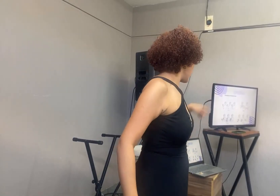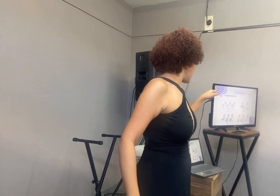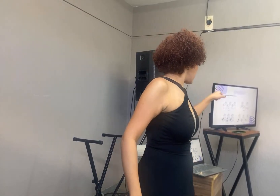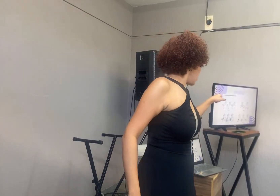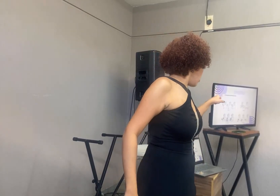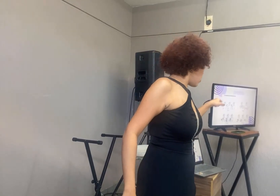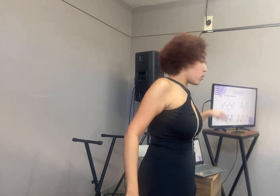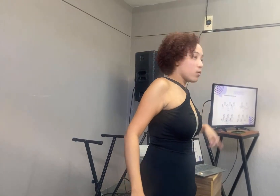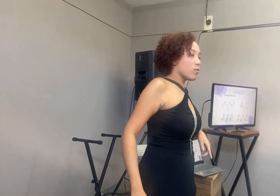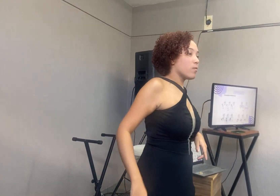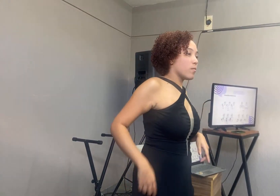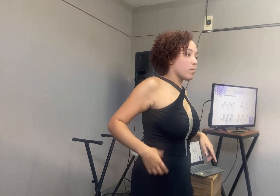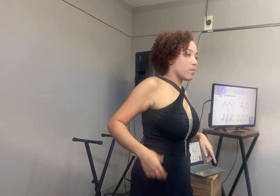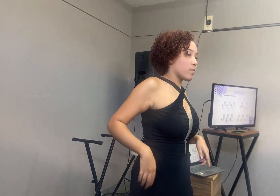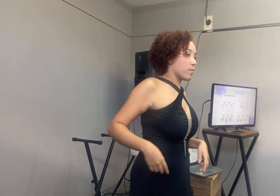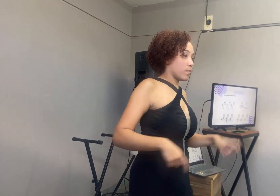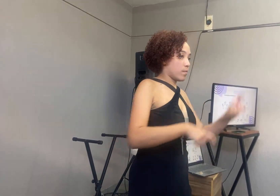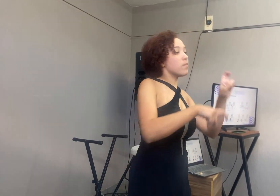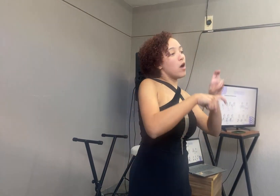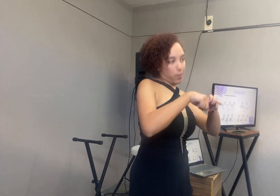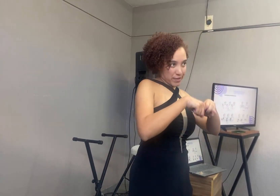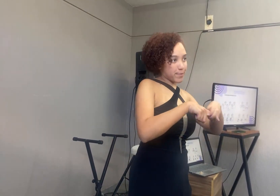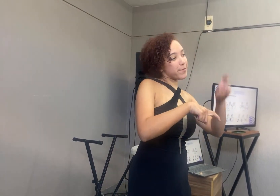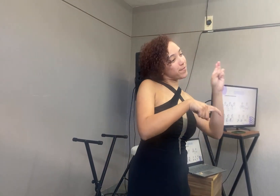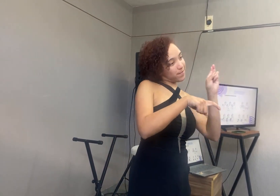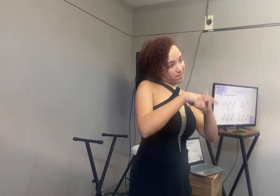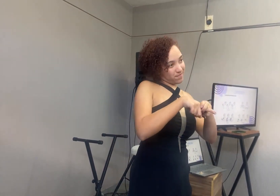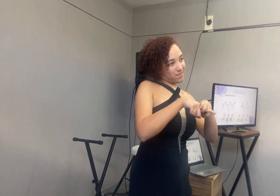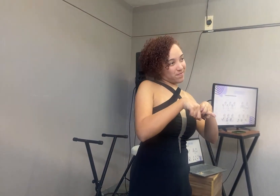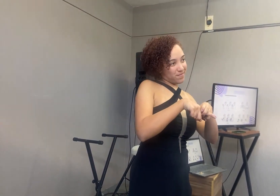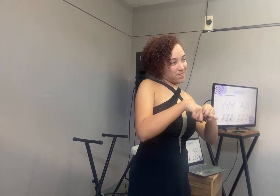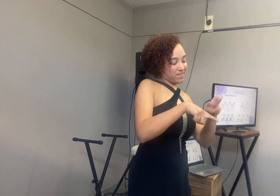O sinal de cadeira aí sentada. Vamos.